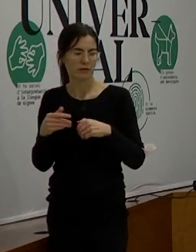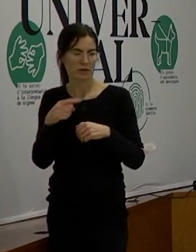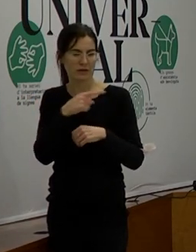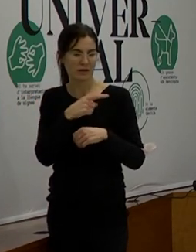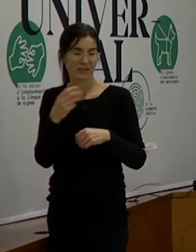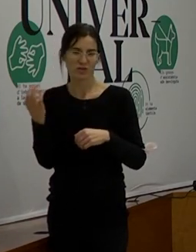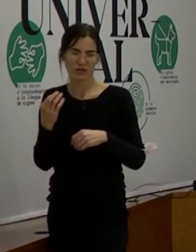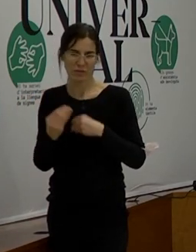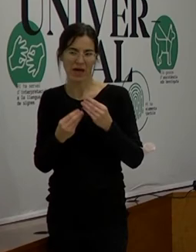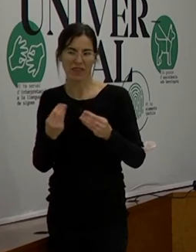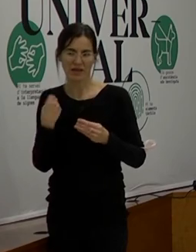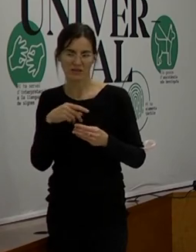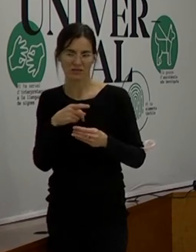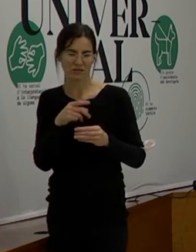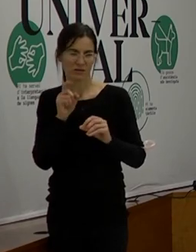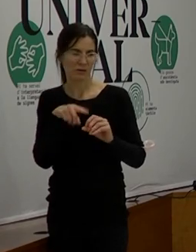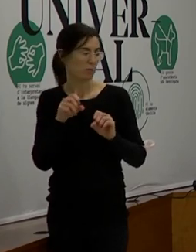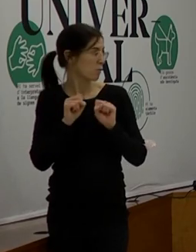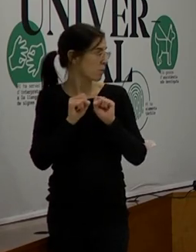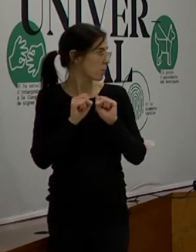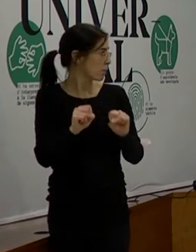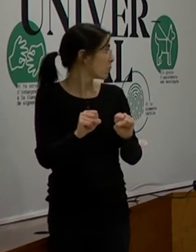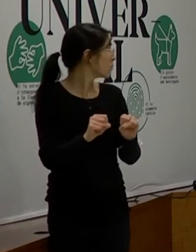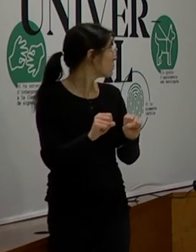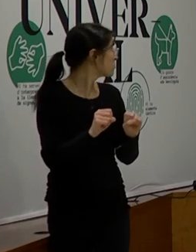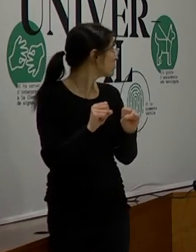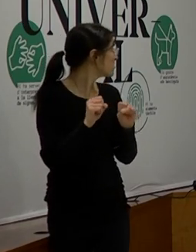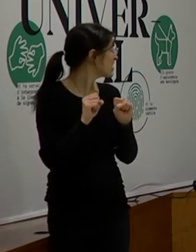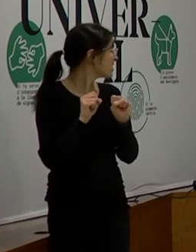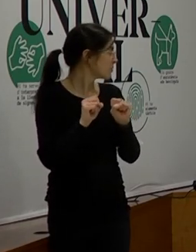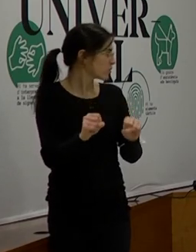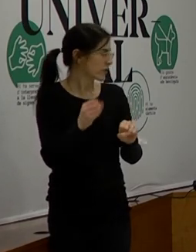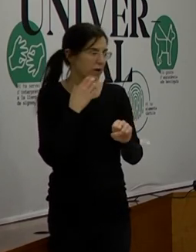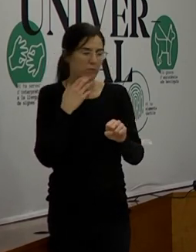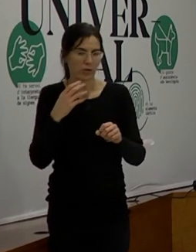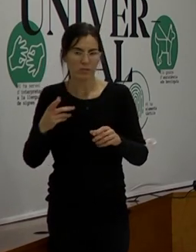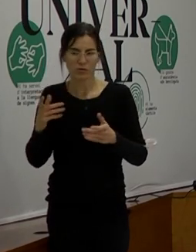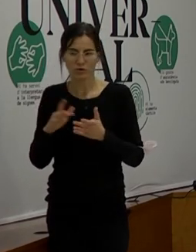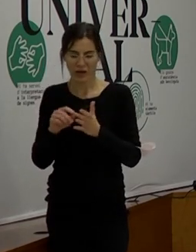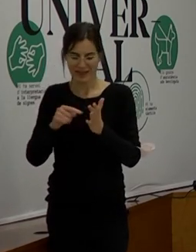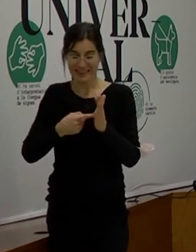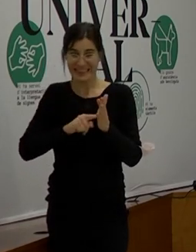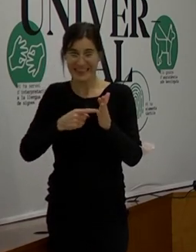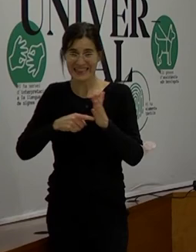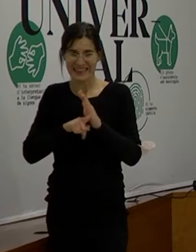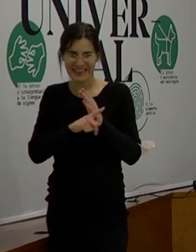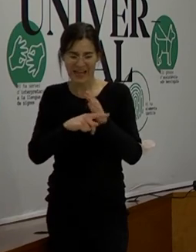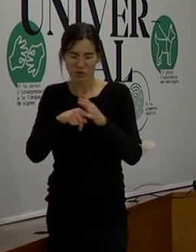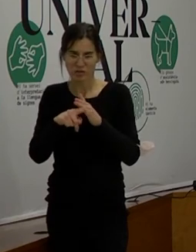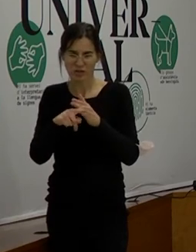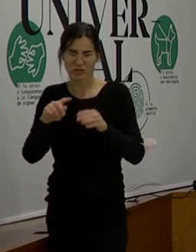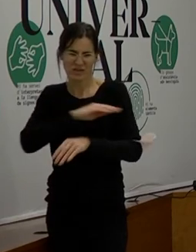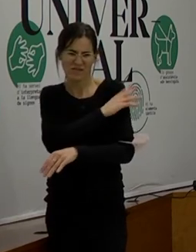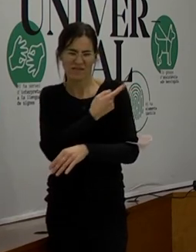lo que hay que hacer. I protegir de que la roba, o que no et facis mal, amb els tacos de les andamiatges que